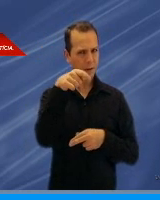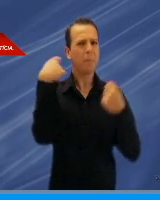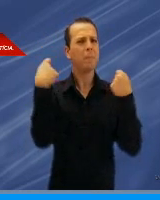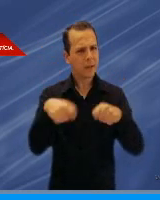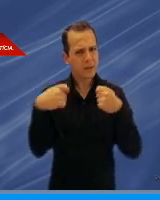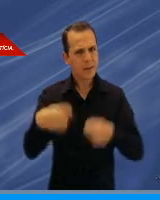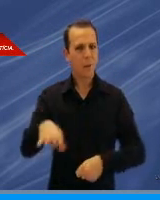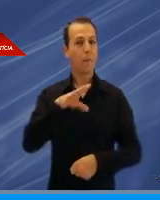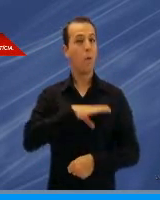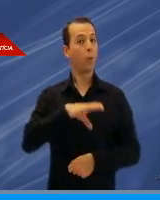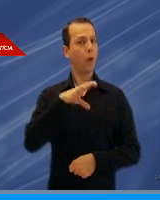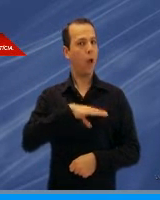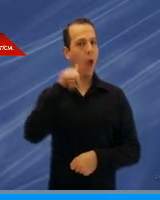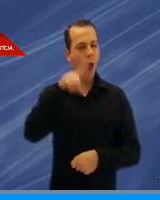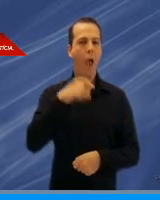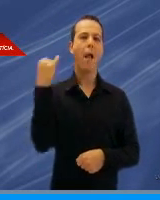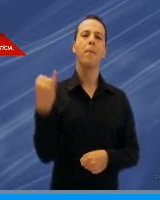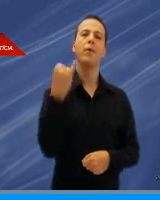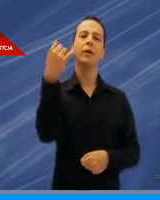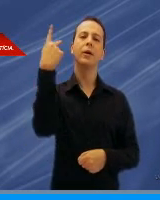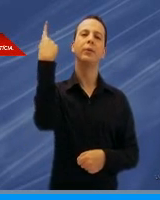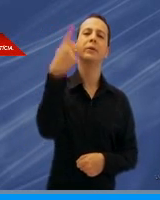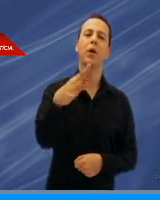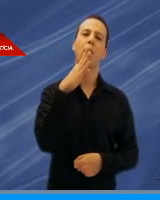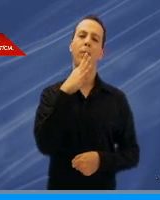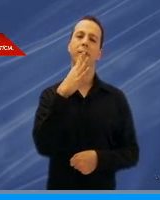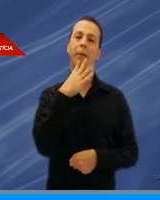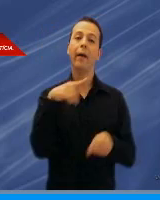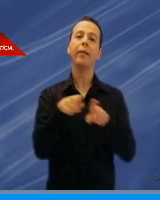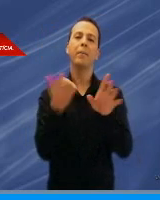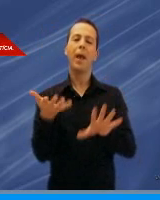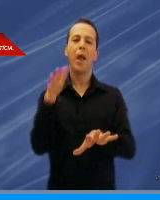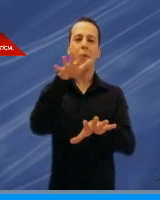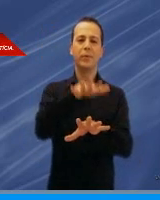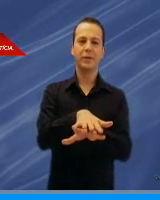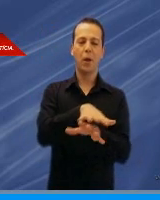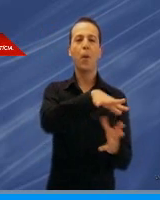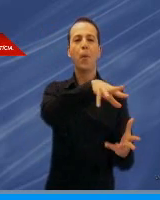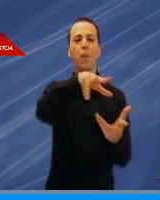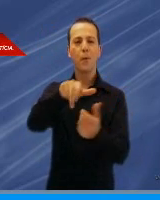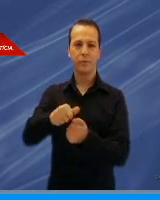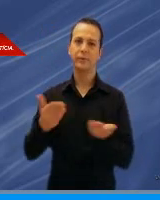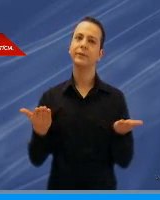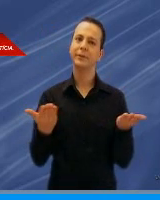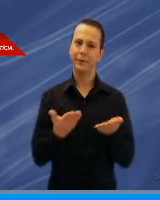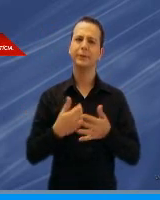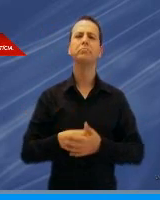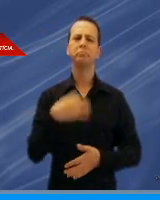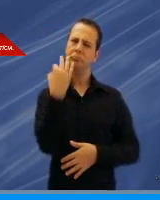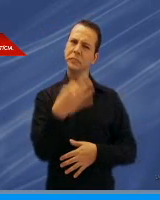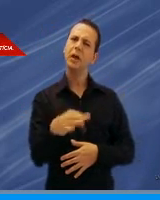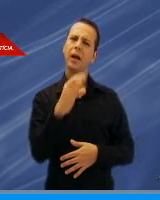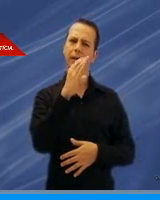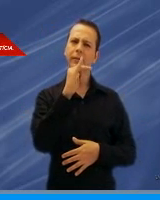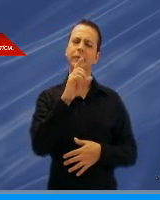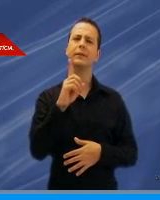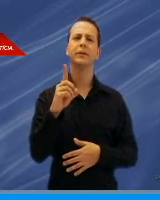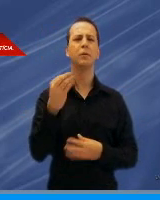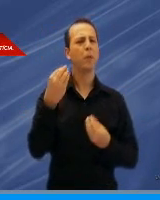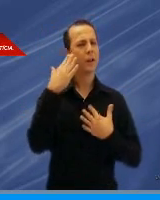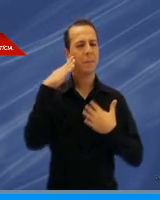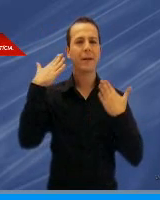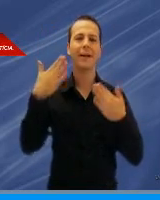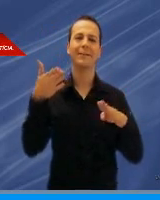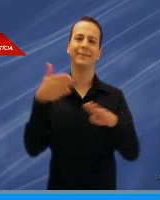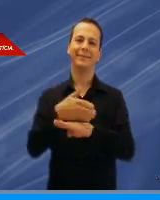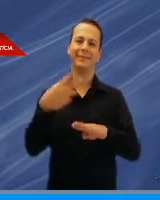português é fundamental para a própria inclusão deles no mundo de hoje. Tá certo, Cid. Olha, muito obrigada